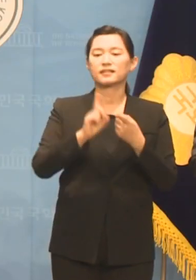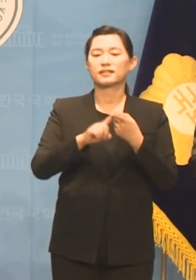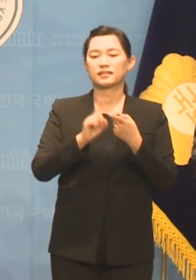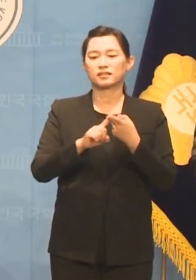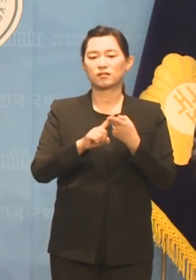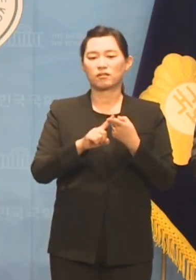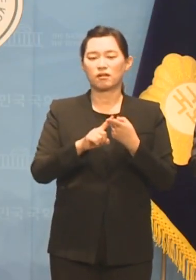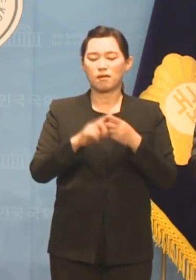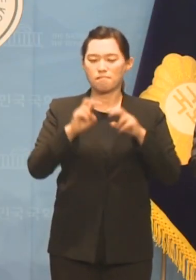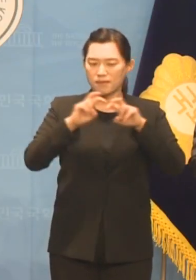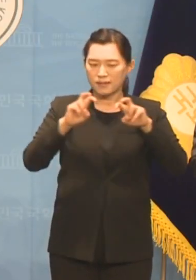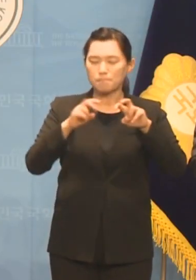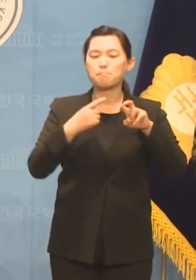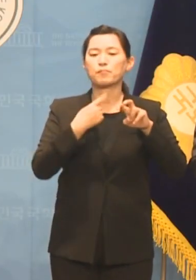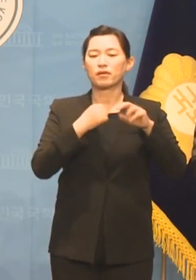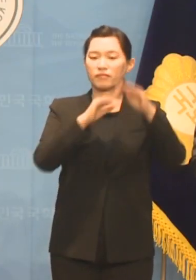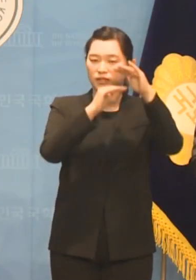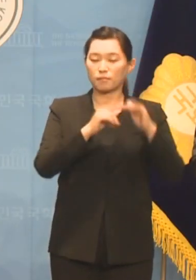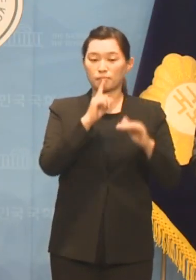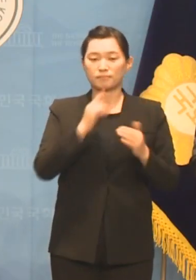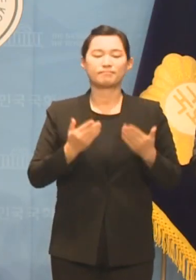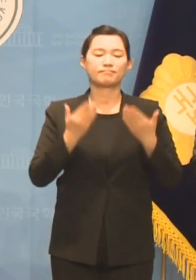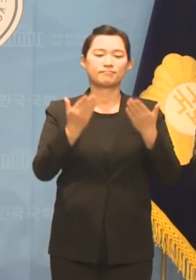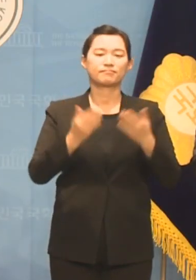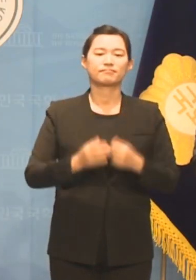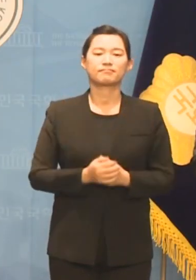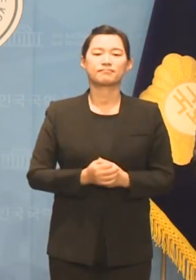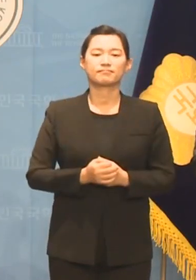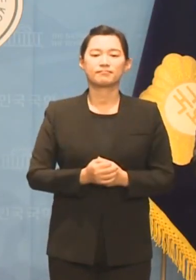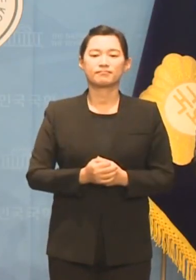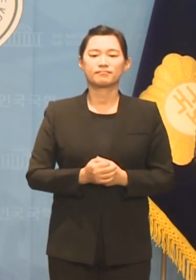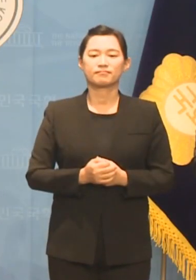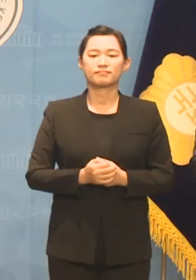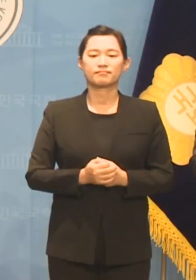내에서 파악된 내용을 말씀드리겠습니다.